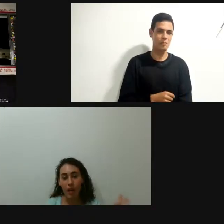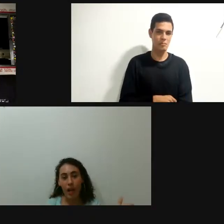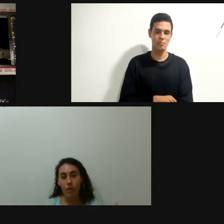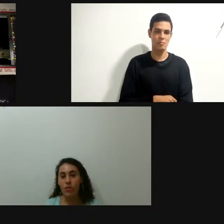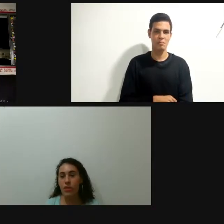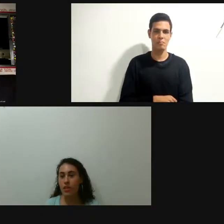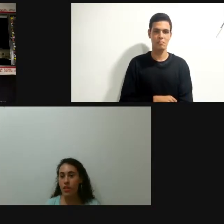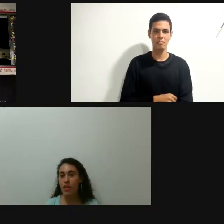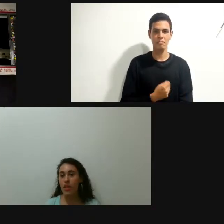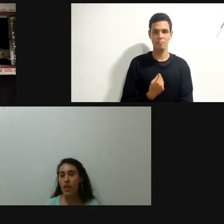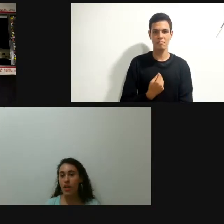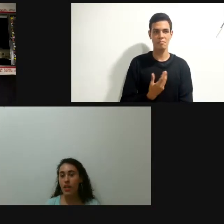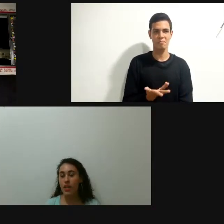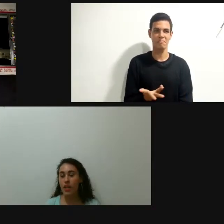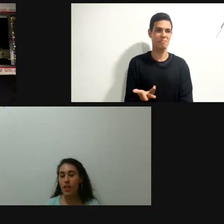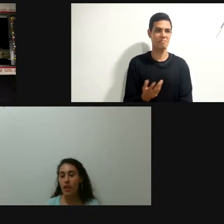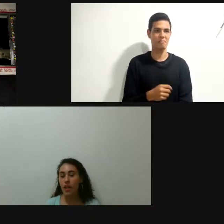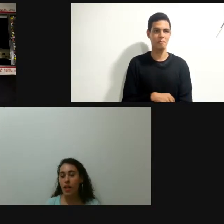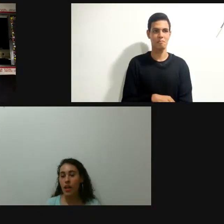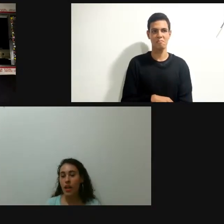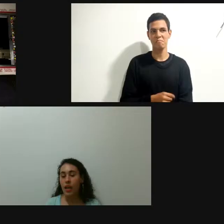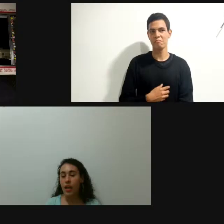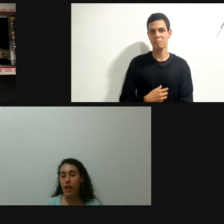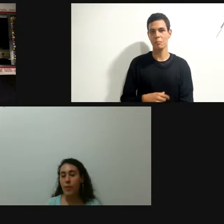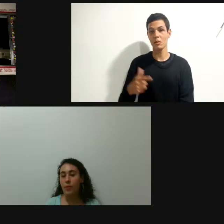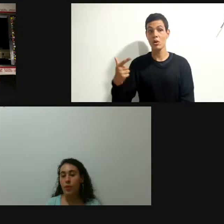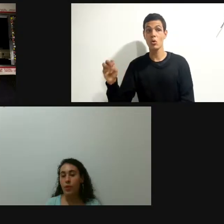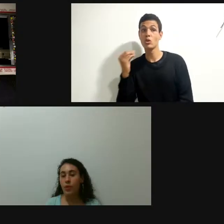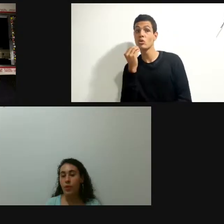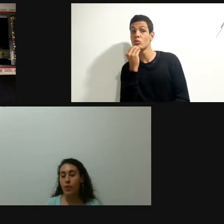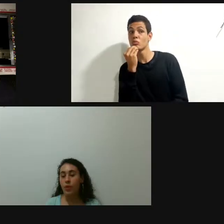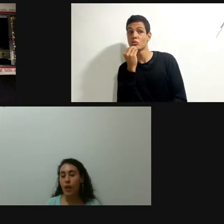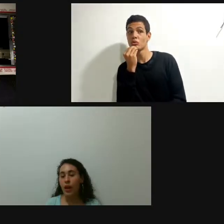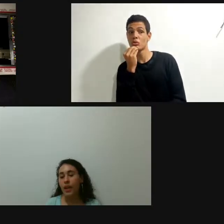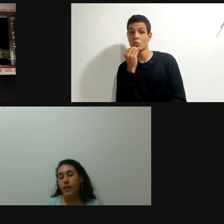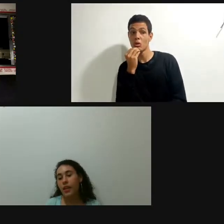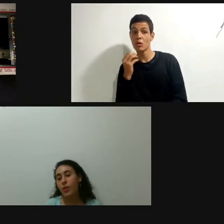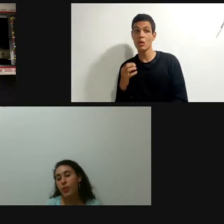ao Carlos, que ele é